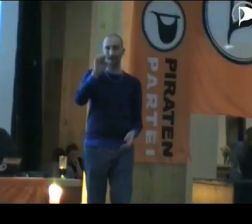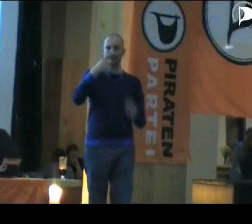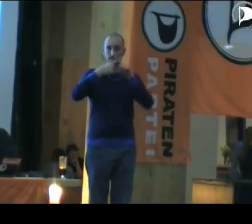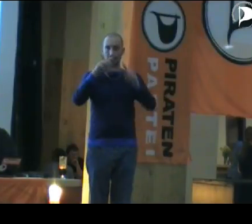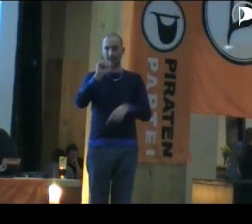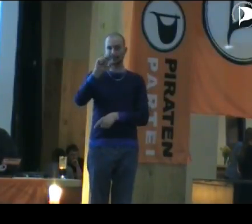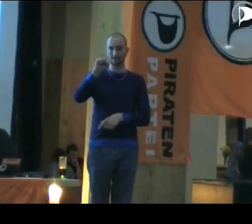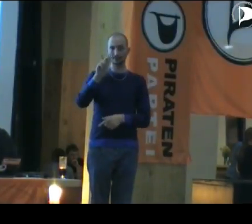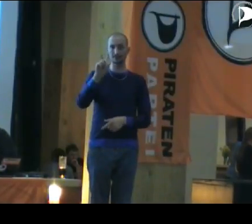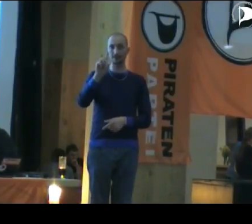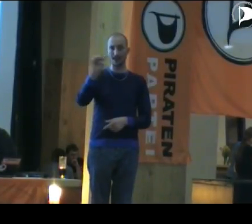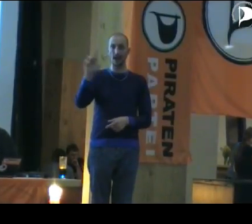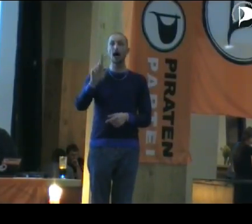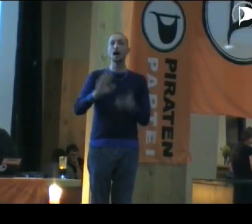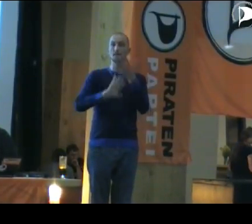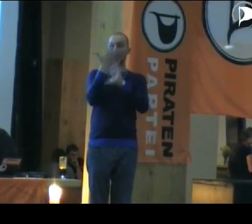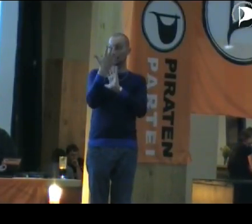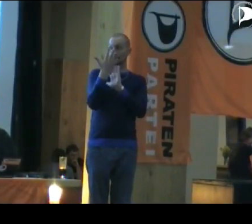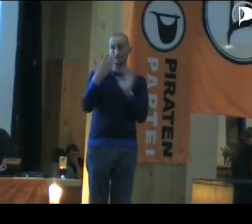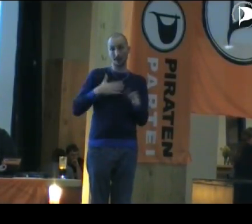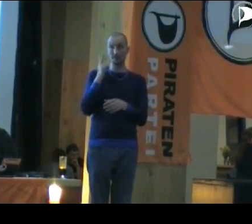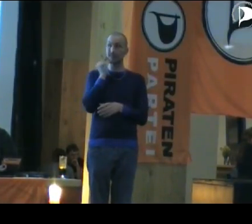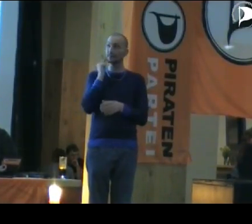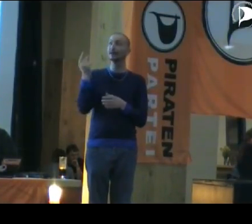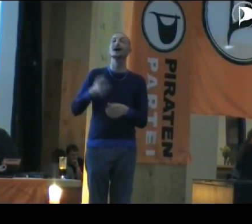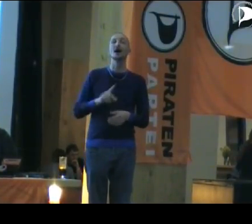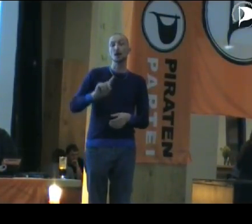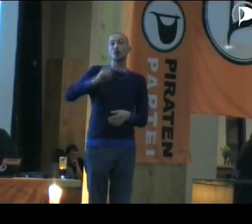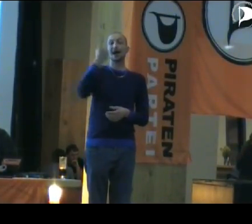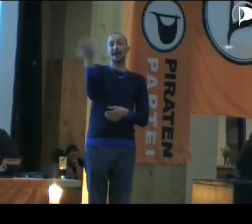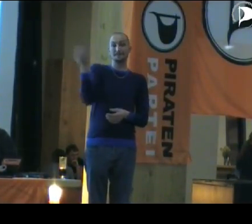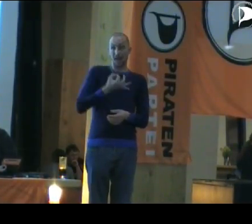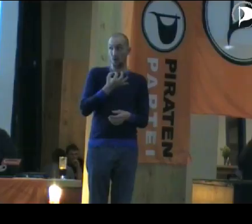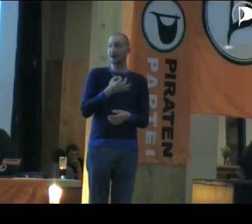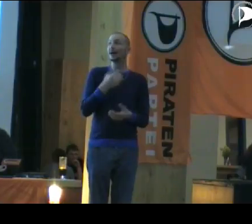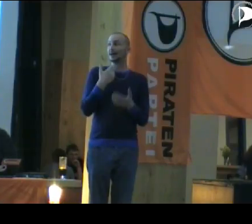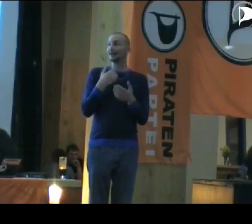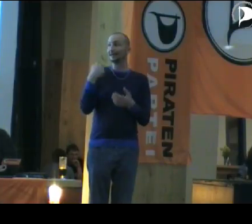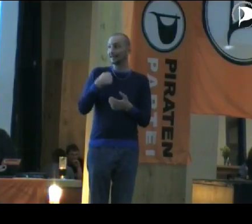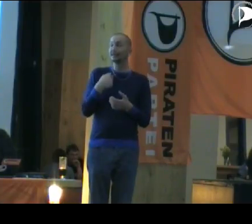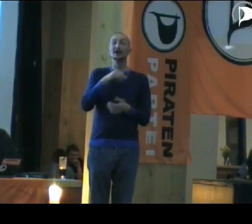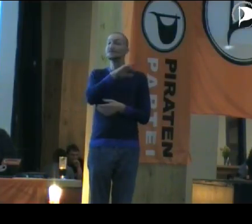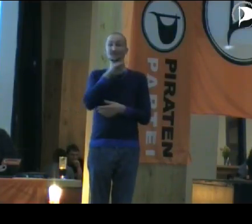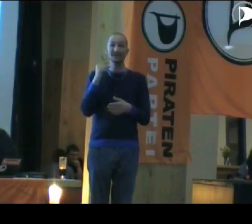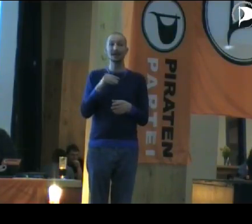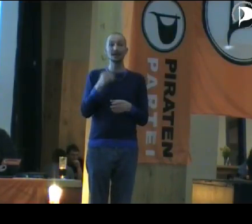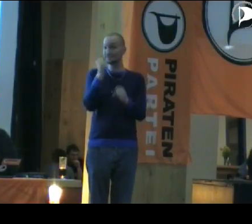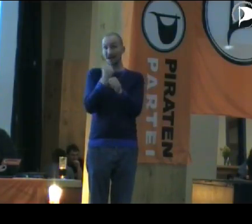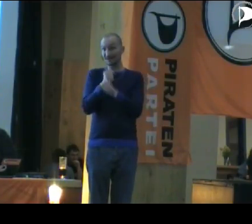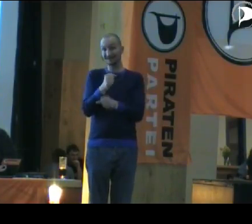da man braucht für gesprochen habe wahrscheinlich so viel zu tun habe